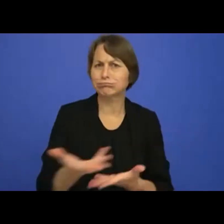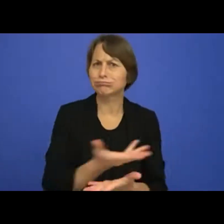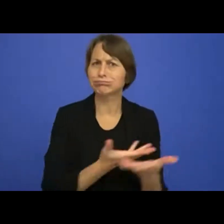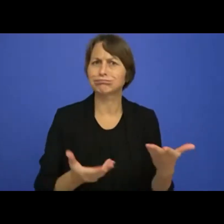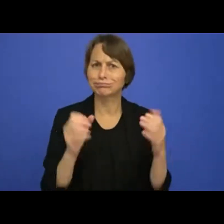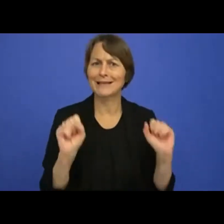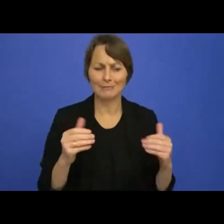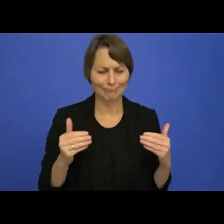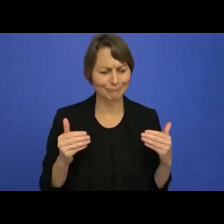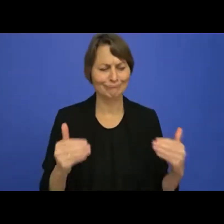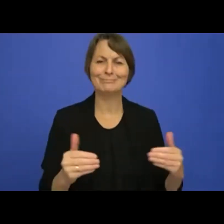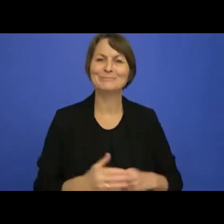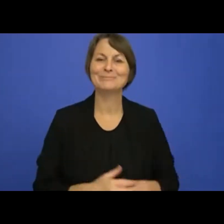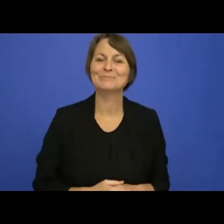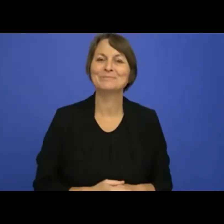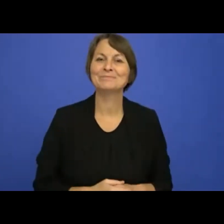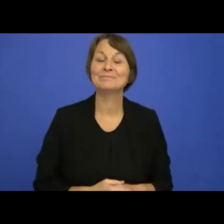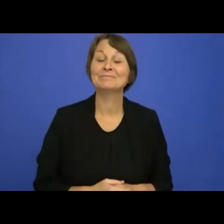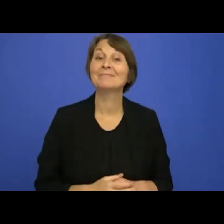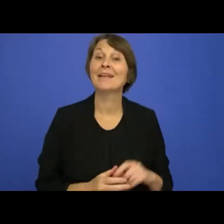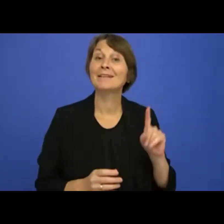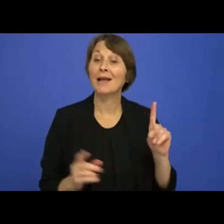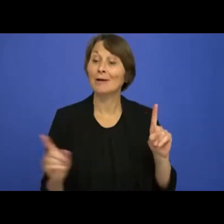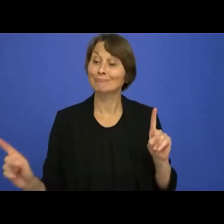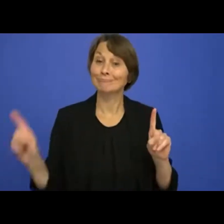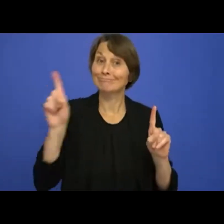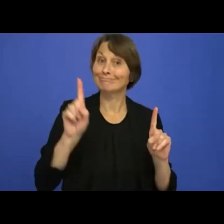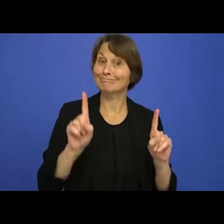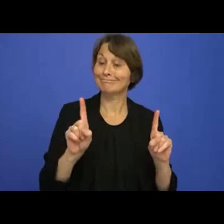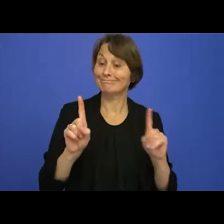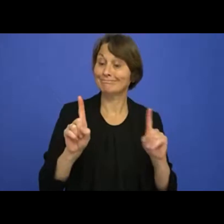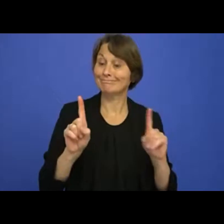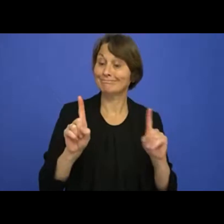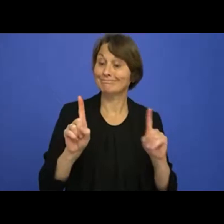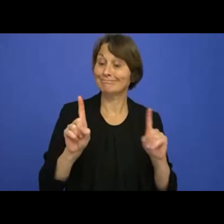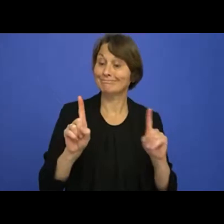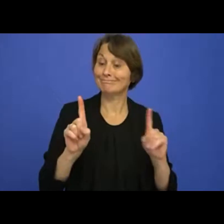vos observations très pertinentes et qui plantent bien le décor.